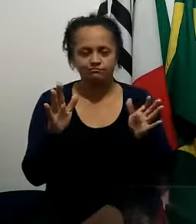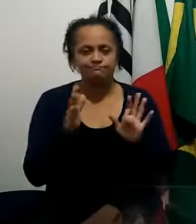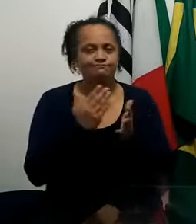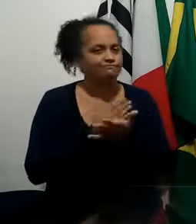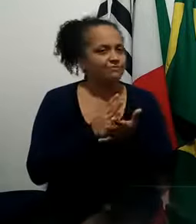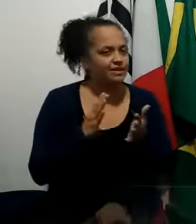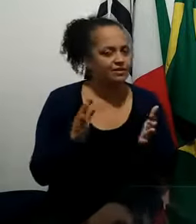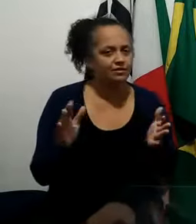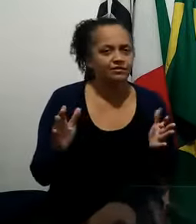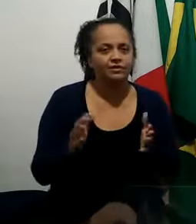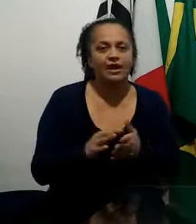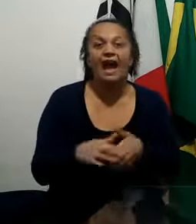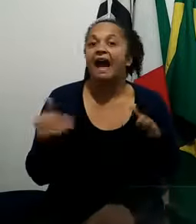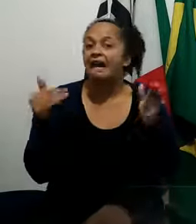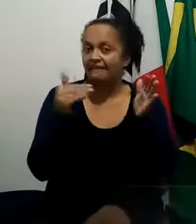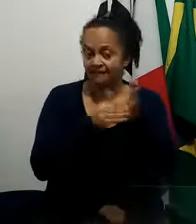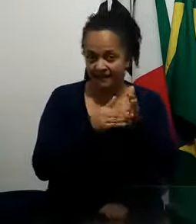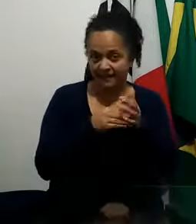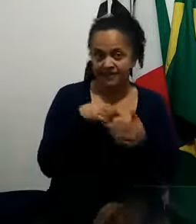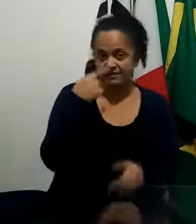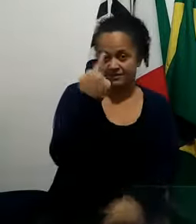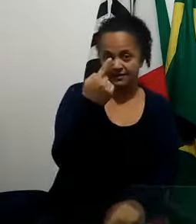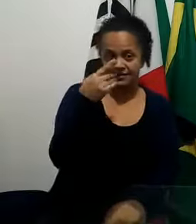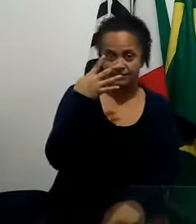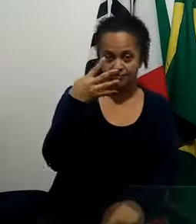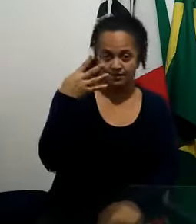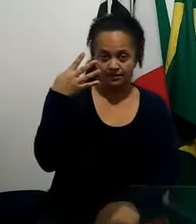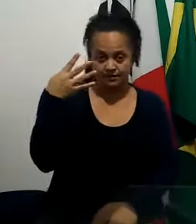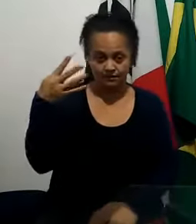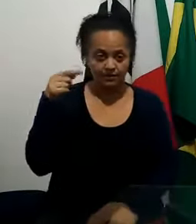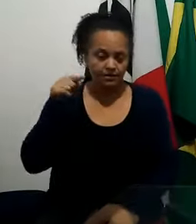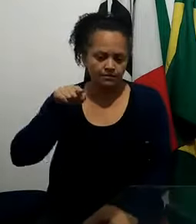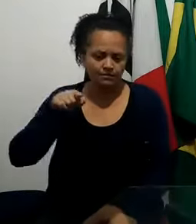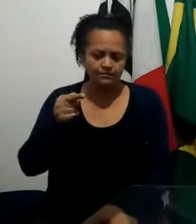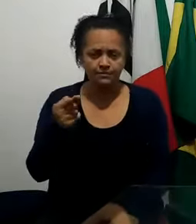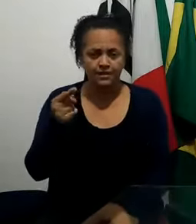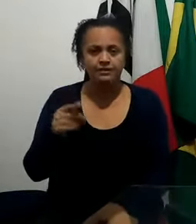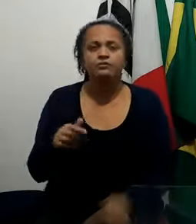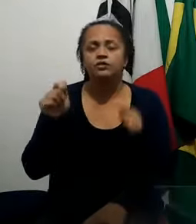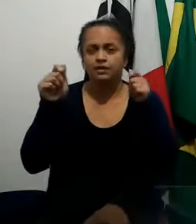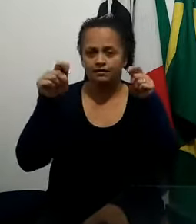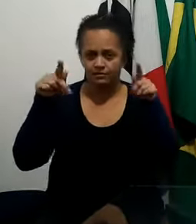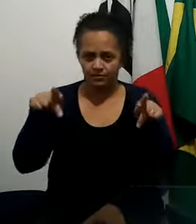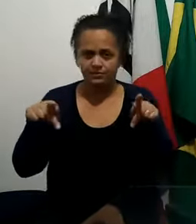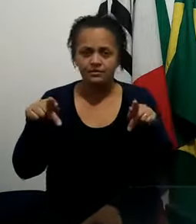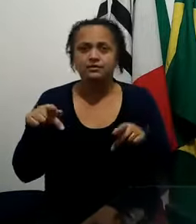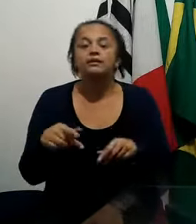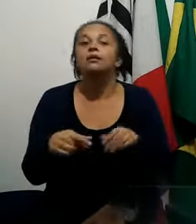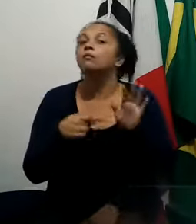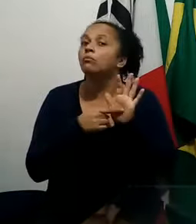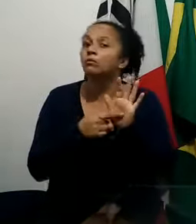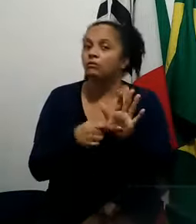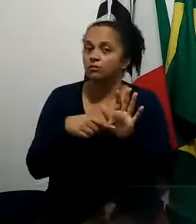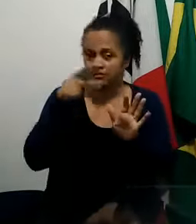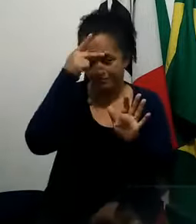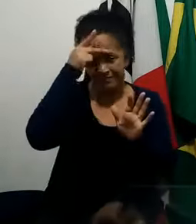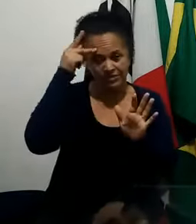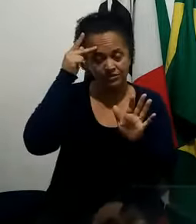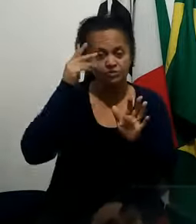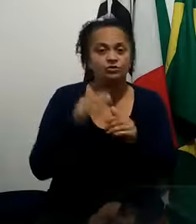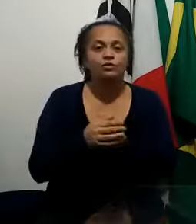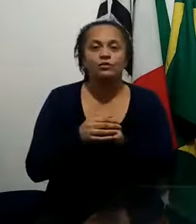os 144 mil de Apocalipse 7,3 sejam selados pelo Senhor. Por quê?